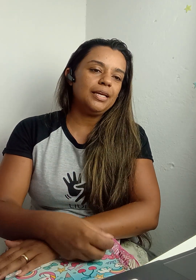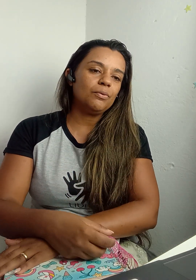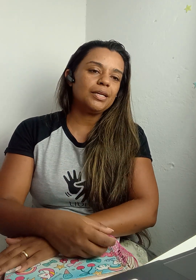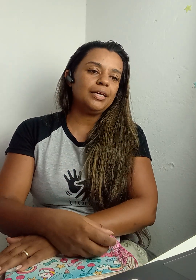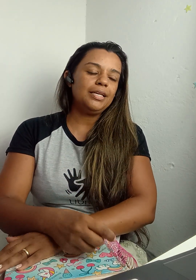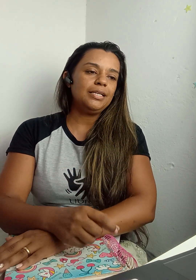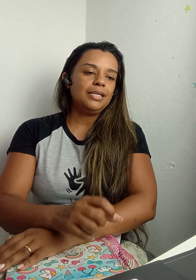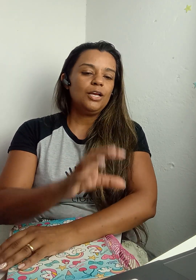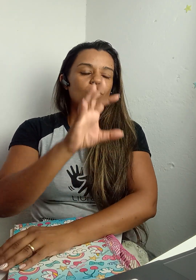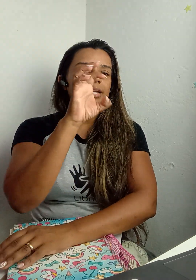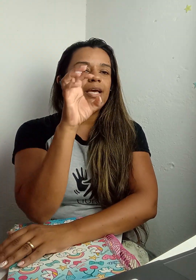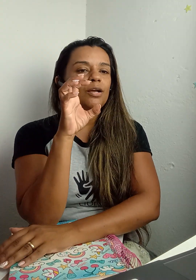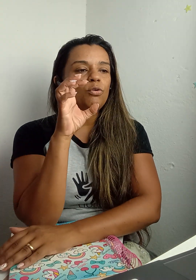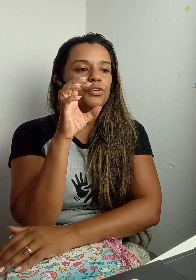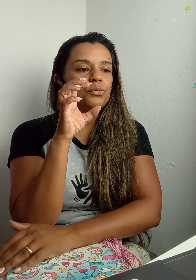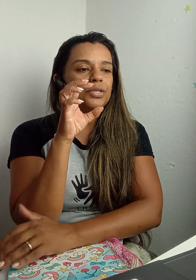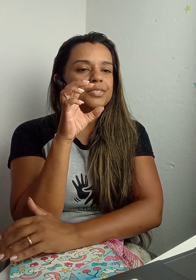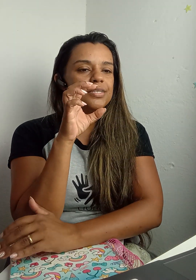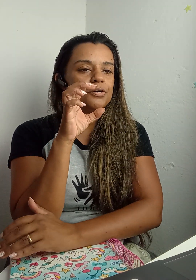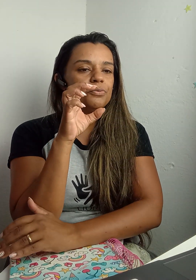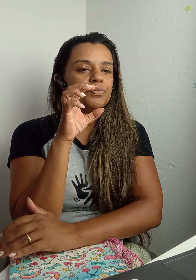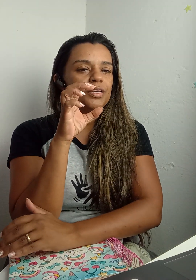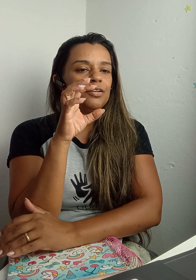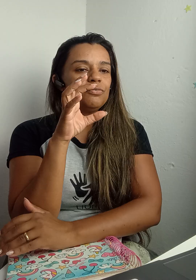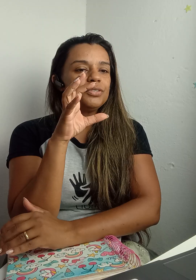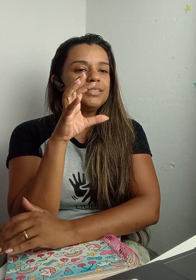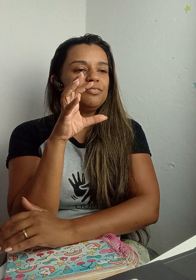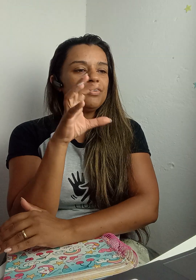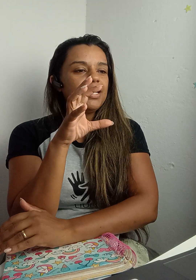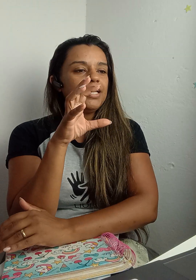com aquela configuração, você vai